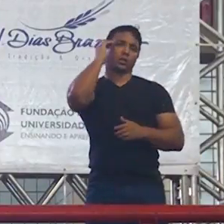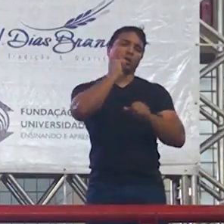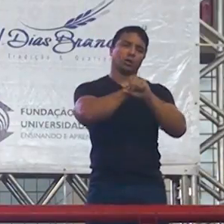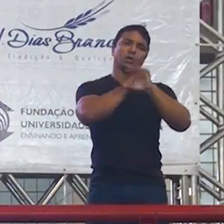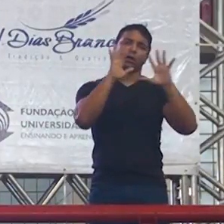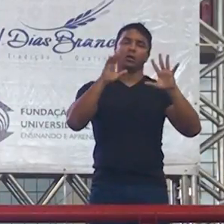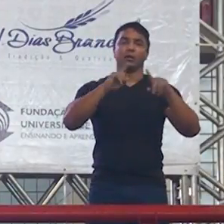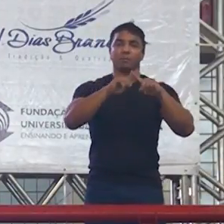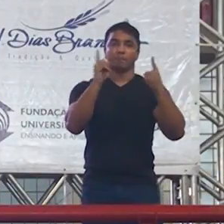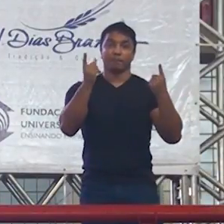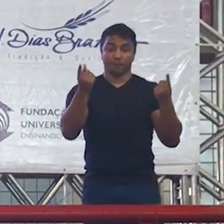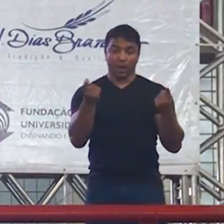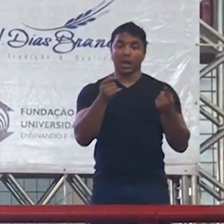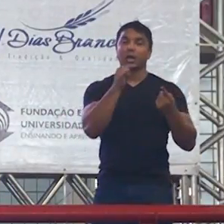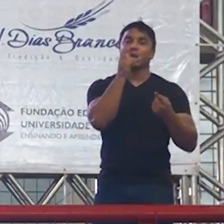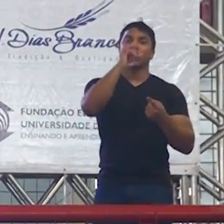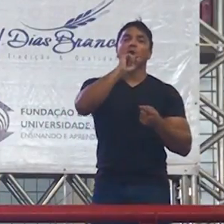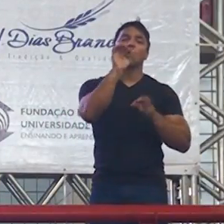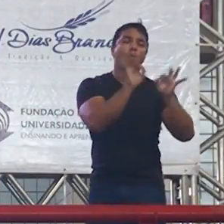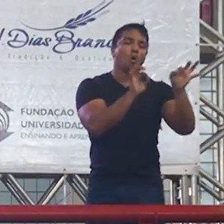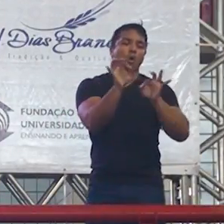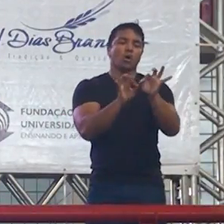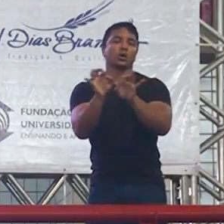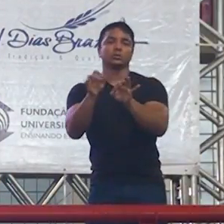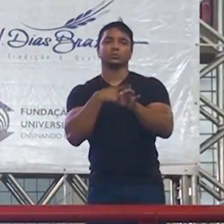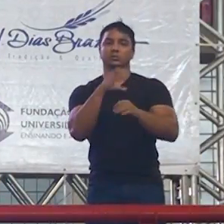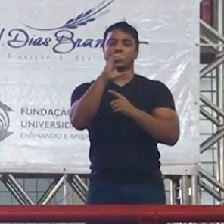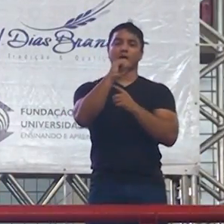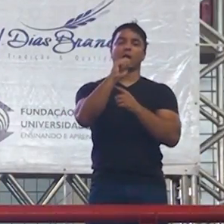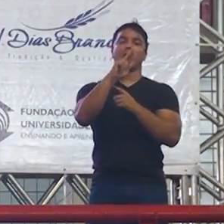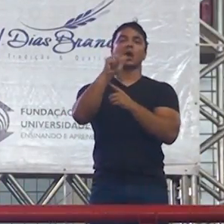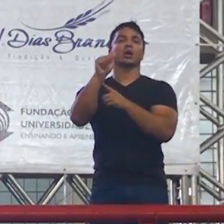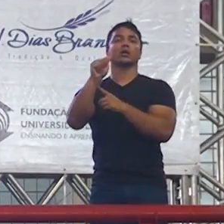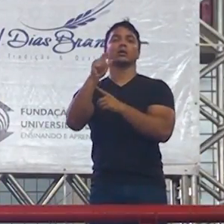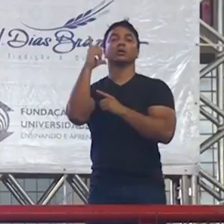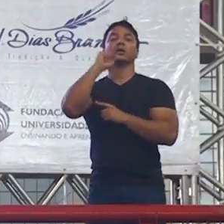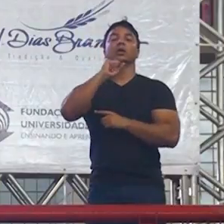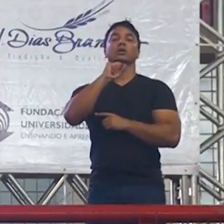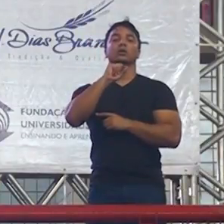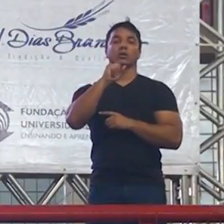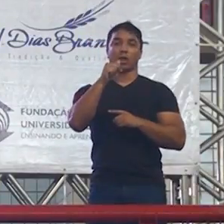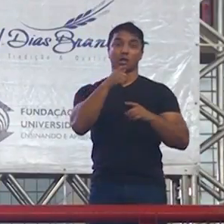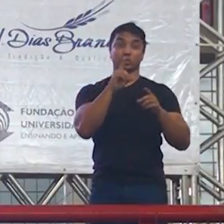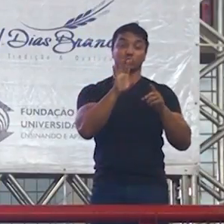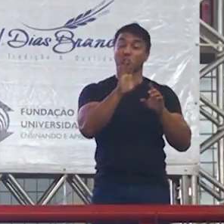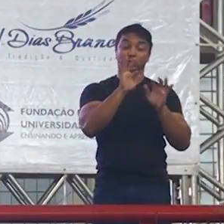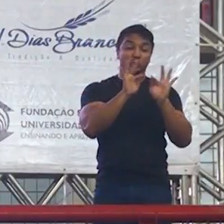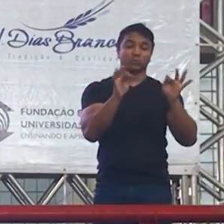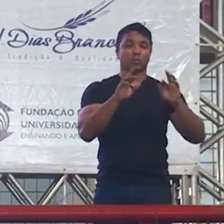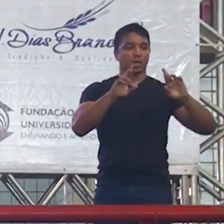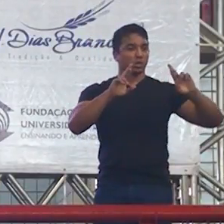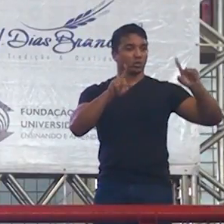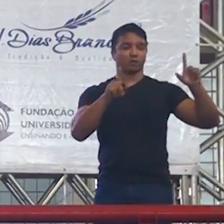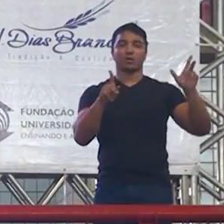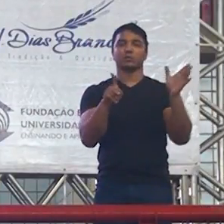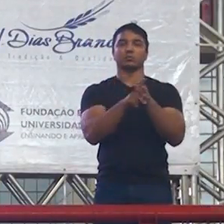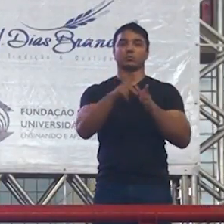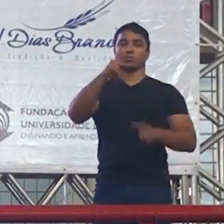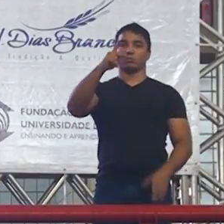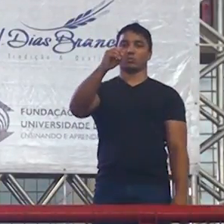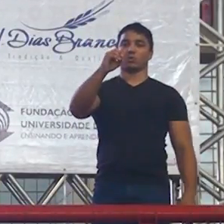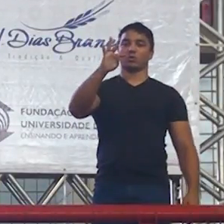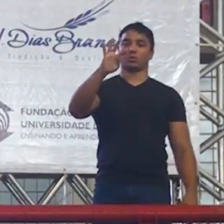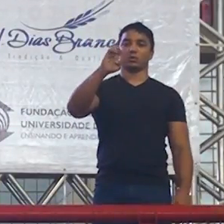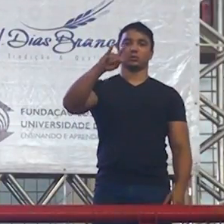entendendo. Quem é que organiza as cargas elétricas? Uma diferença de potencial. Então, se